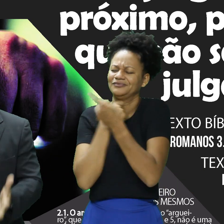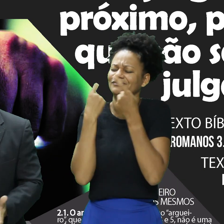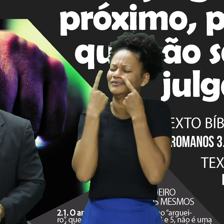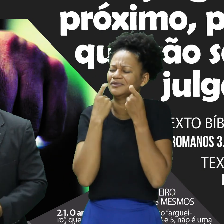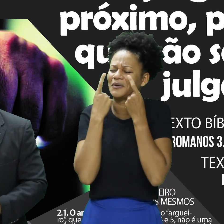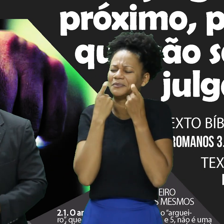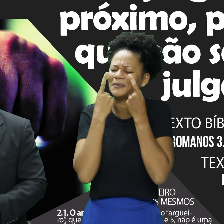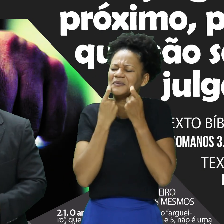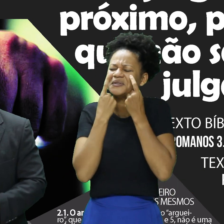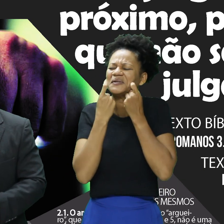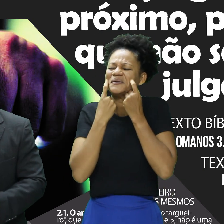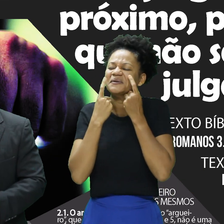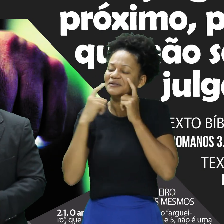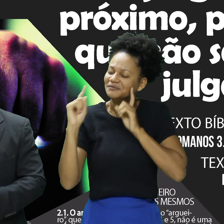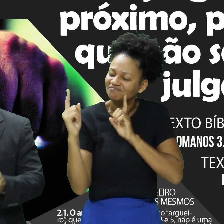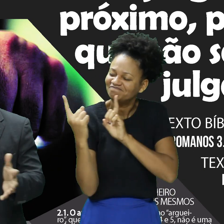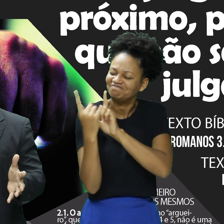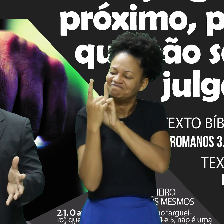choramos juntos,